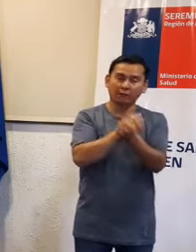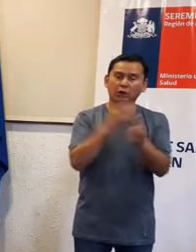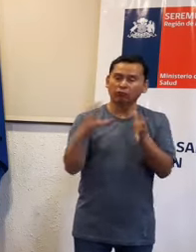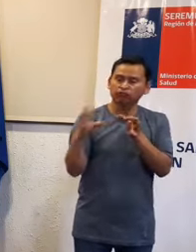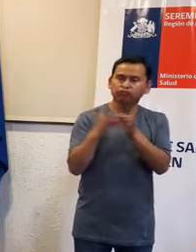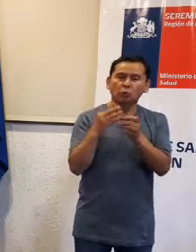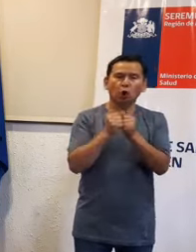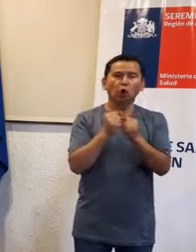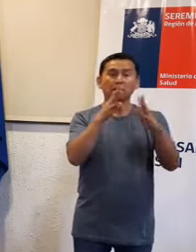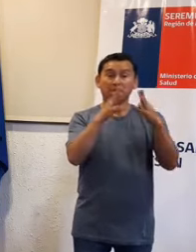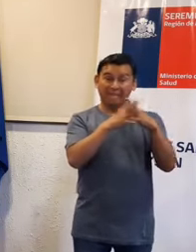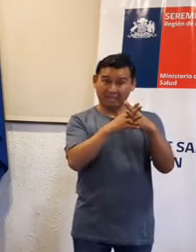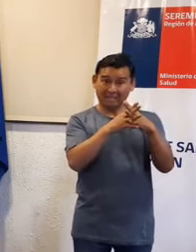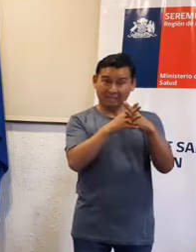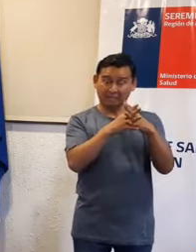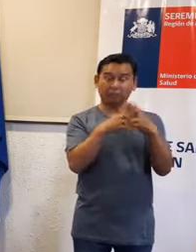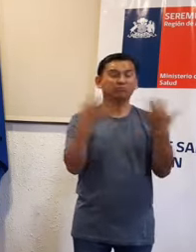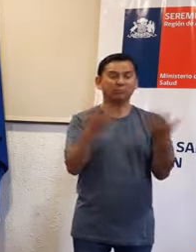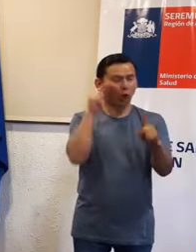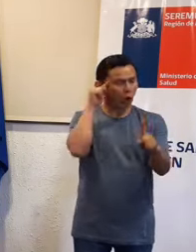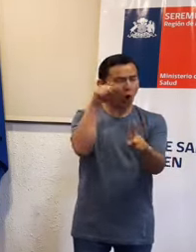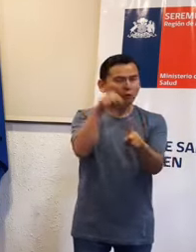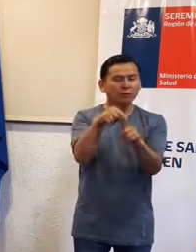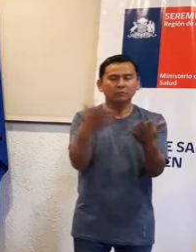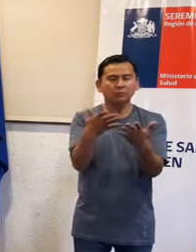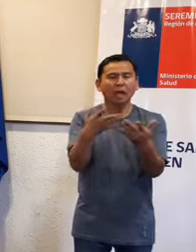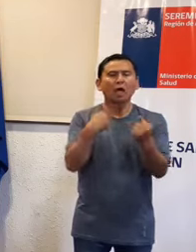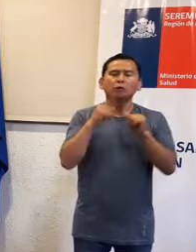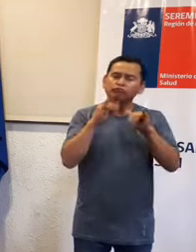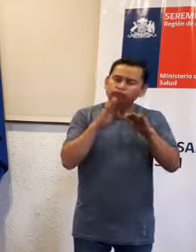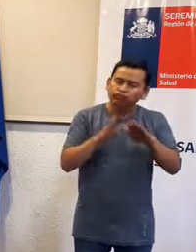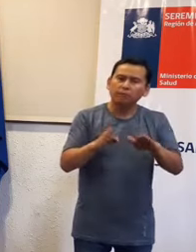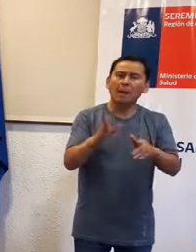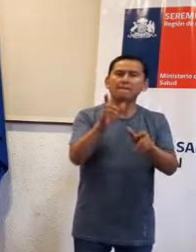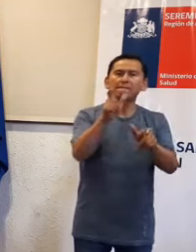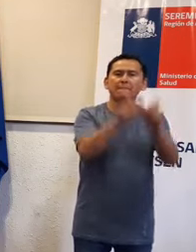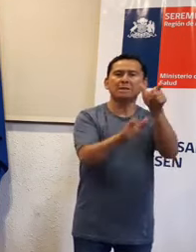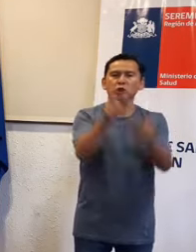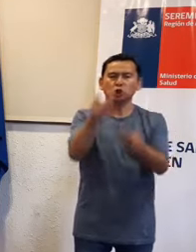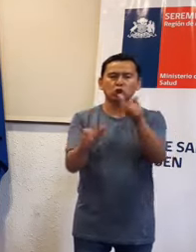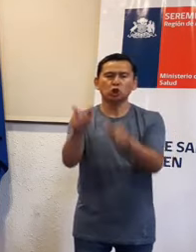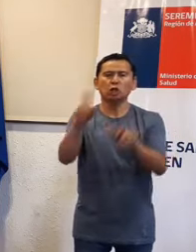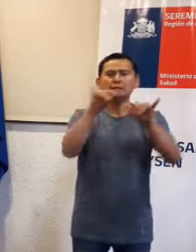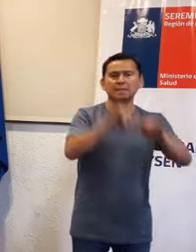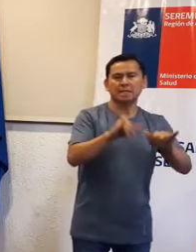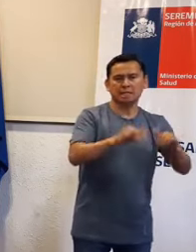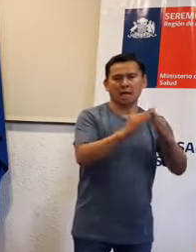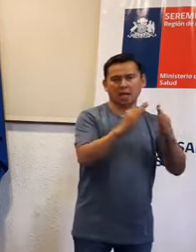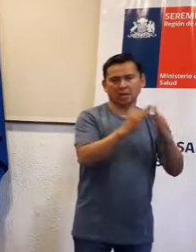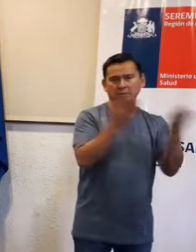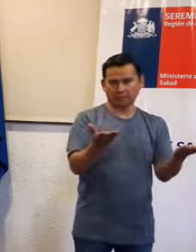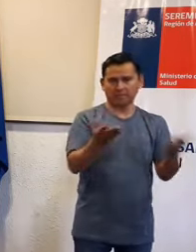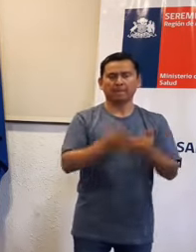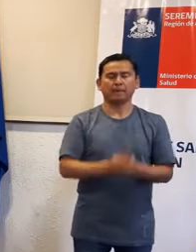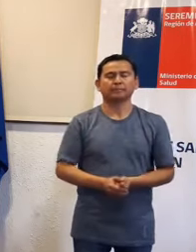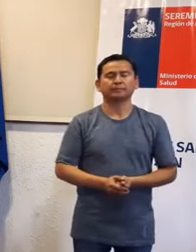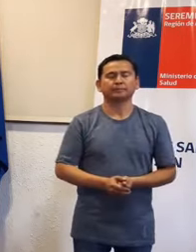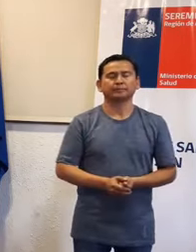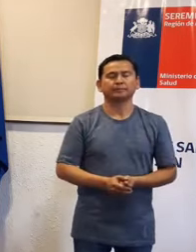conjunto con el ejército de Chile tiende a precisamente mantener a todas las personas o que se mantengan las personas en sus residencias